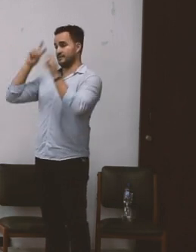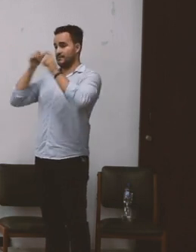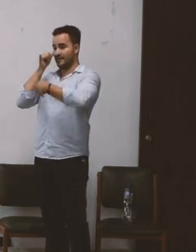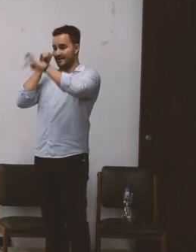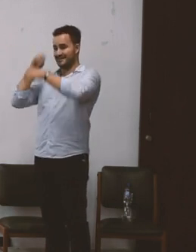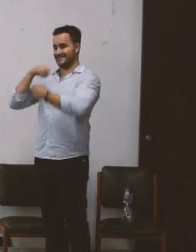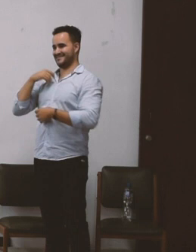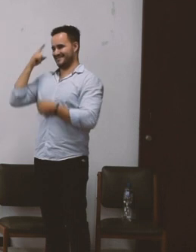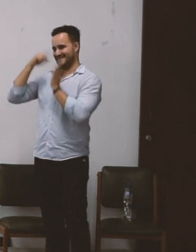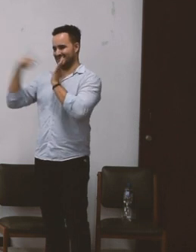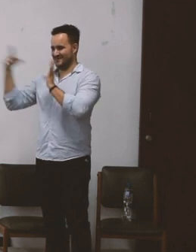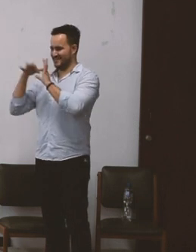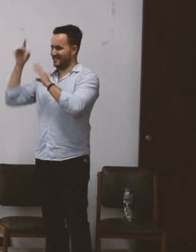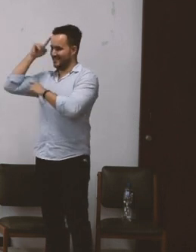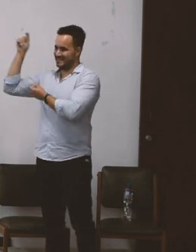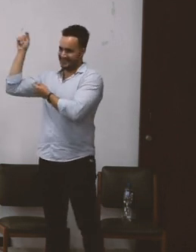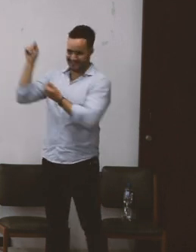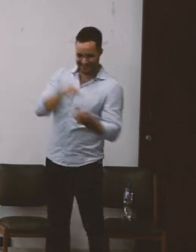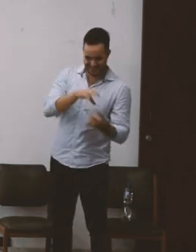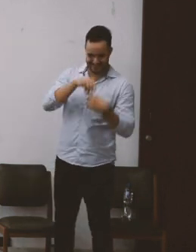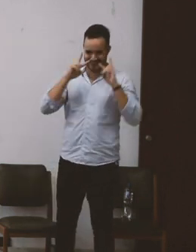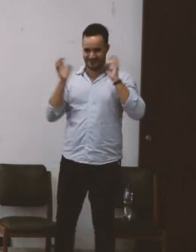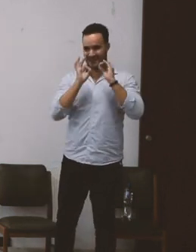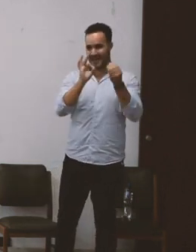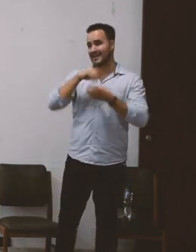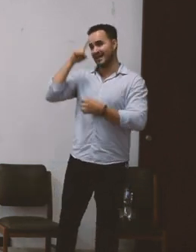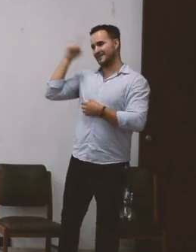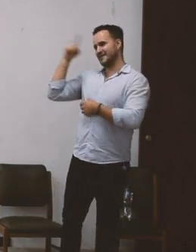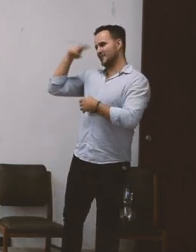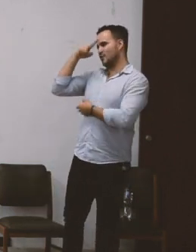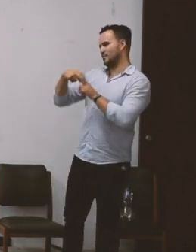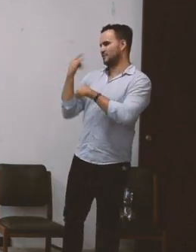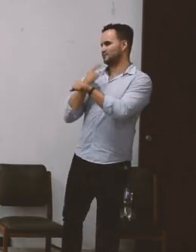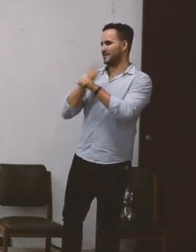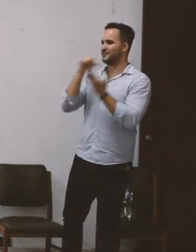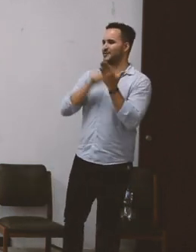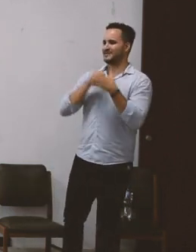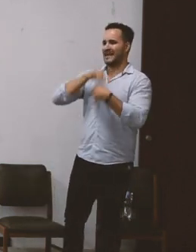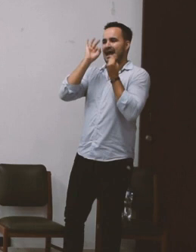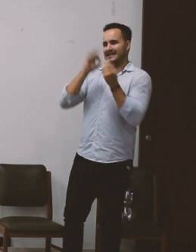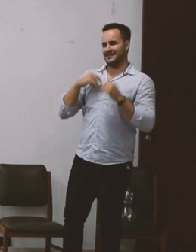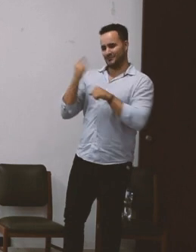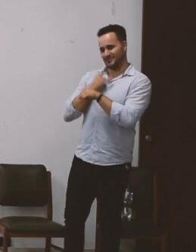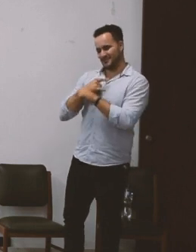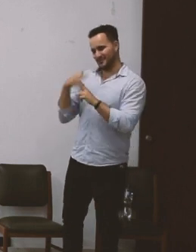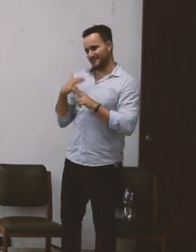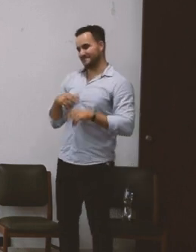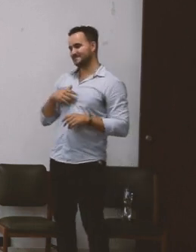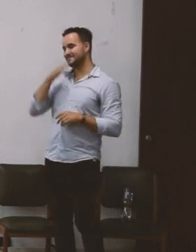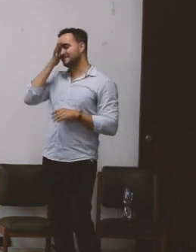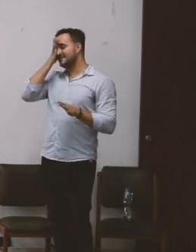es quien da dinero a los programas de calidad, como se les llama en Ciudad de México, o en México mejor dicho, en donde, bueno,